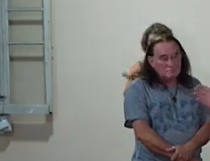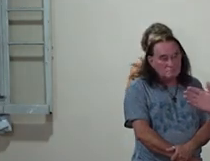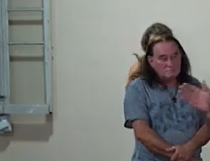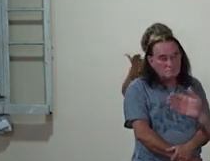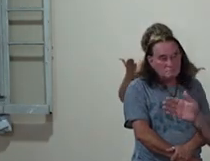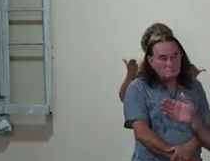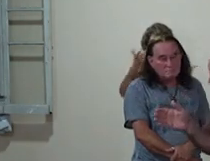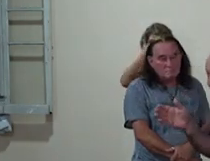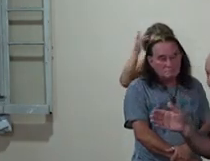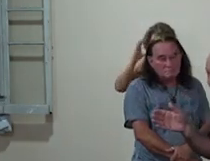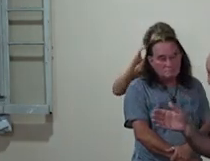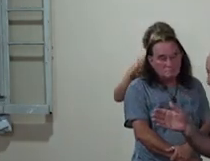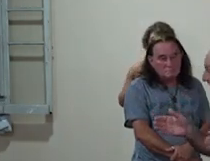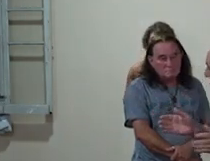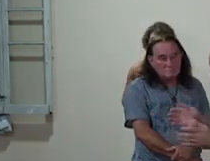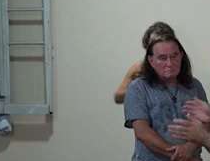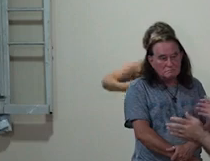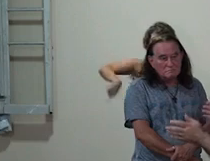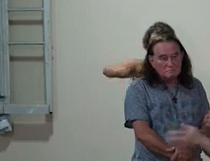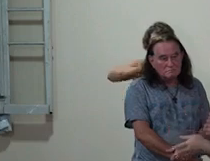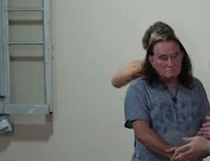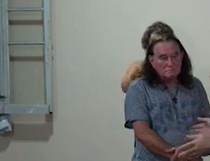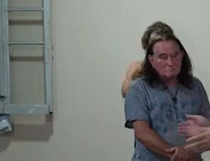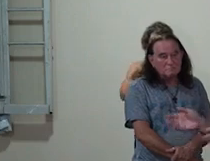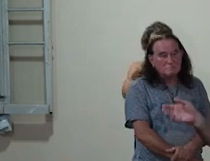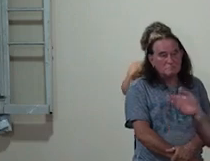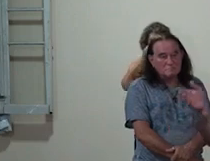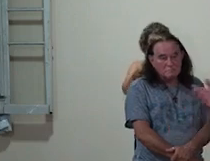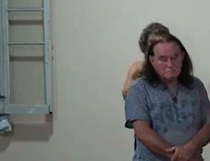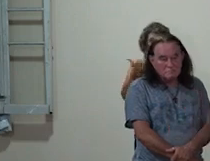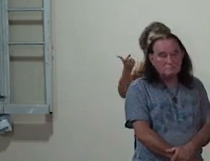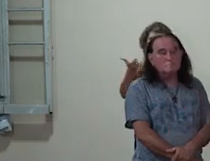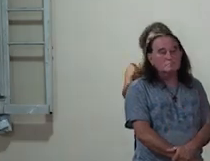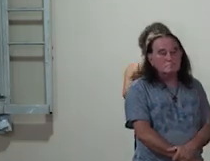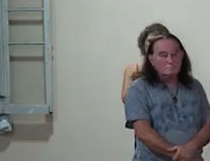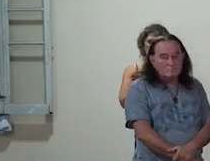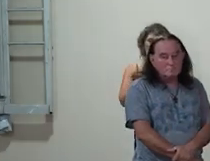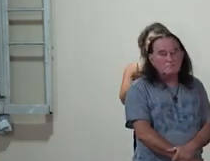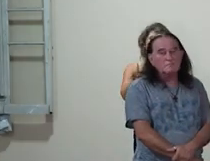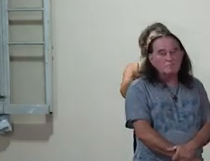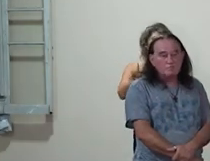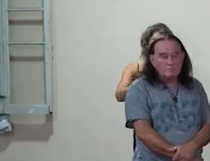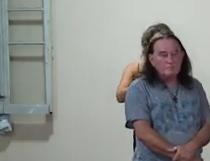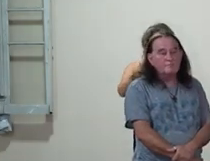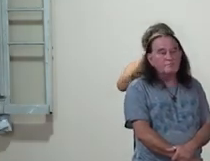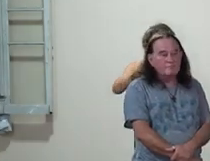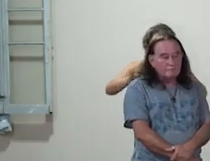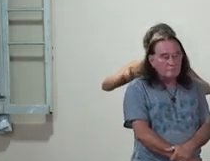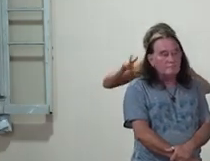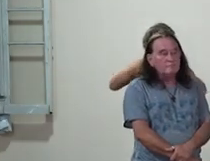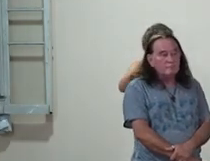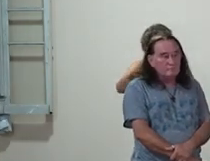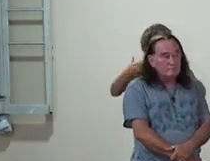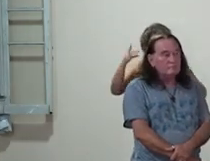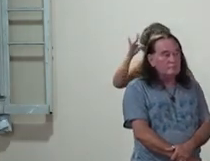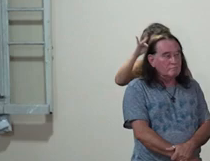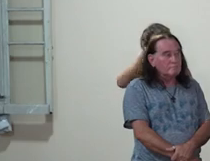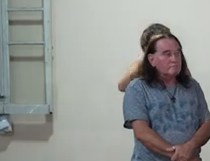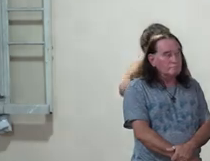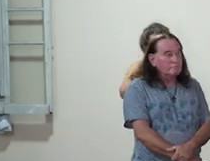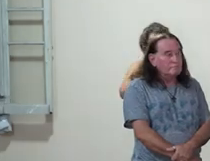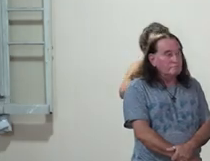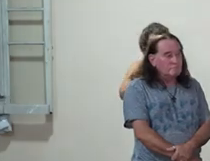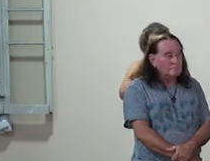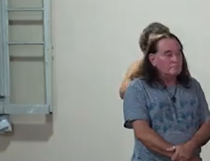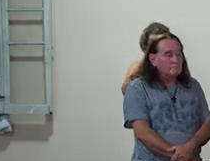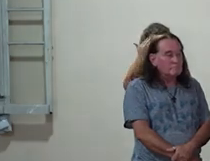vocês, cidadãos, que pagam seus impostos, que querem ver realmente as coisas acontecerem.